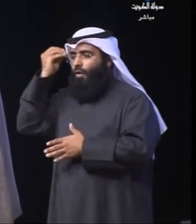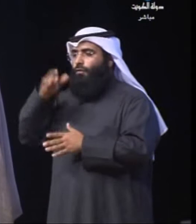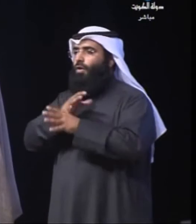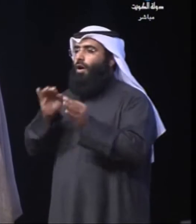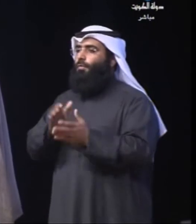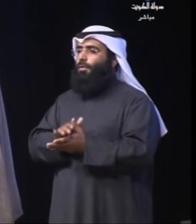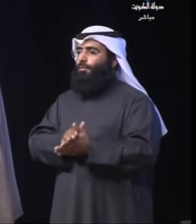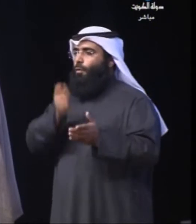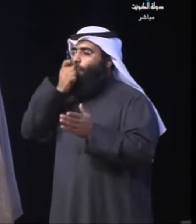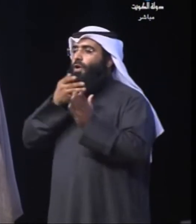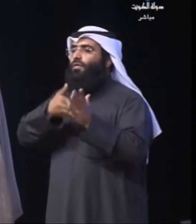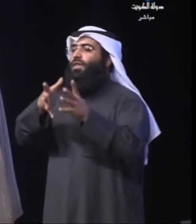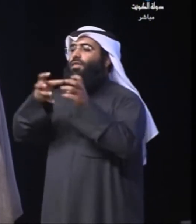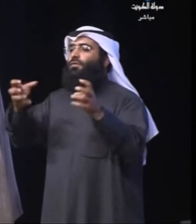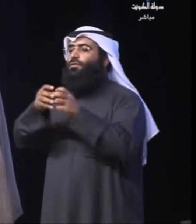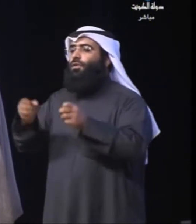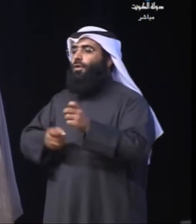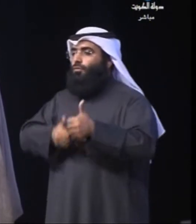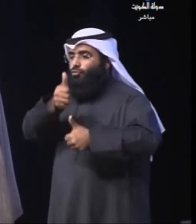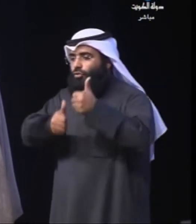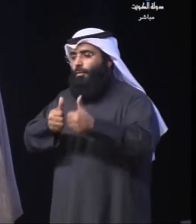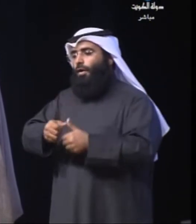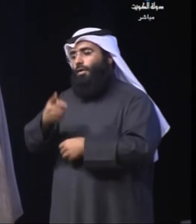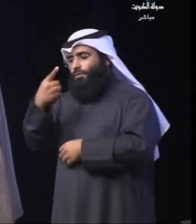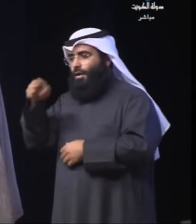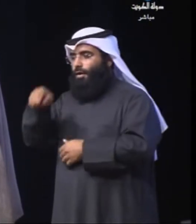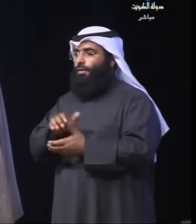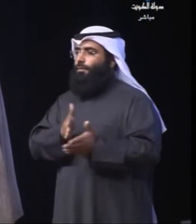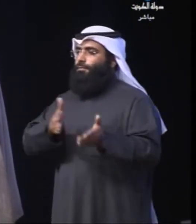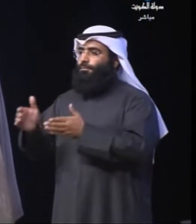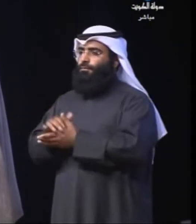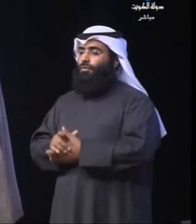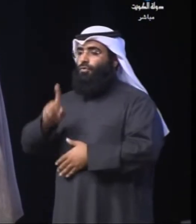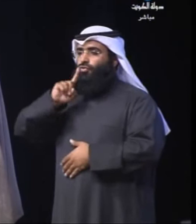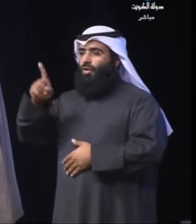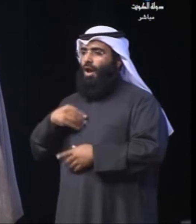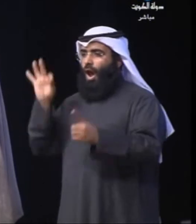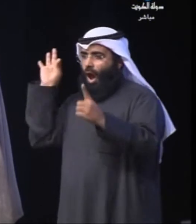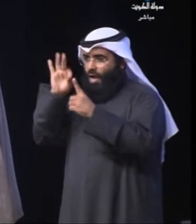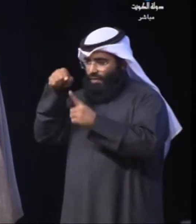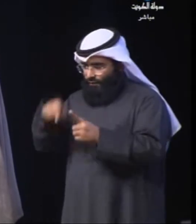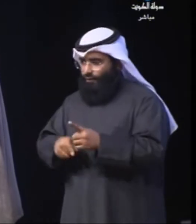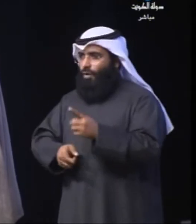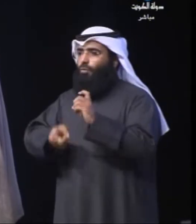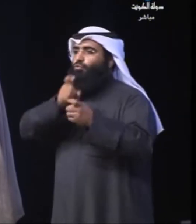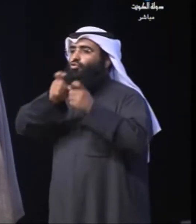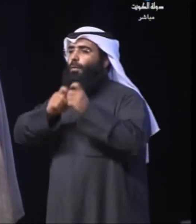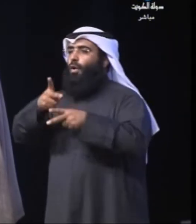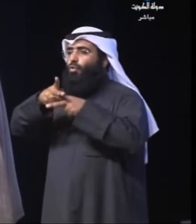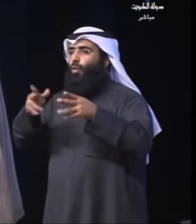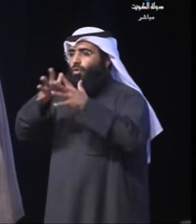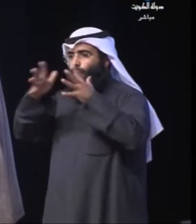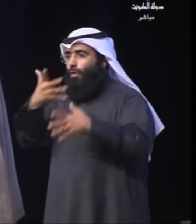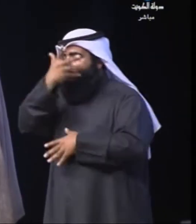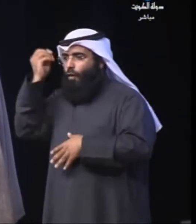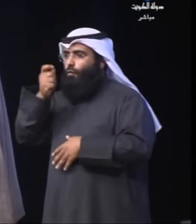المتنافسون. نسأل الله أن يجعل ذلك في ميزان حسناتهم. وانطلاقا من أهداف مسابقة الكتب الكبرى لحفظ القرآن الكريم